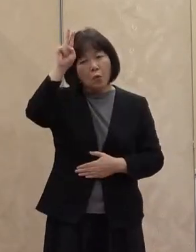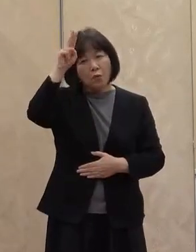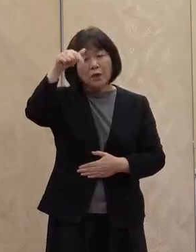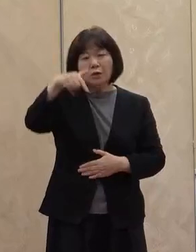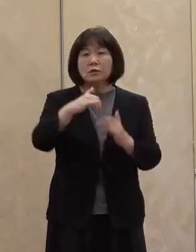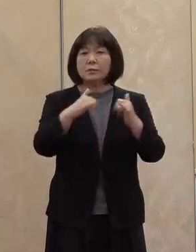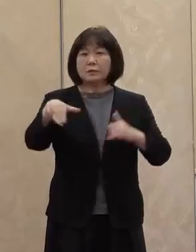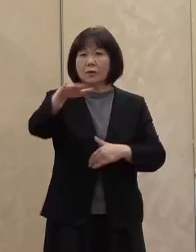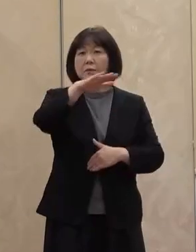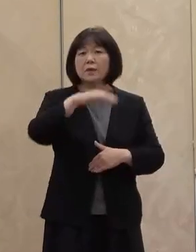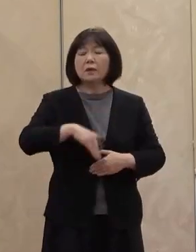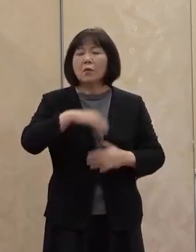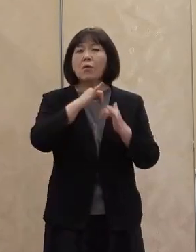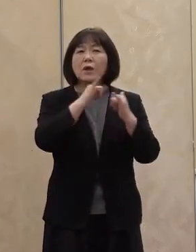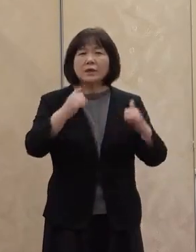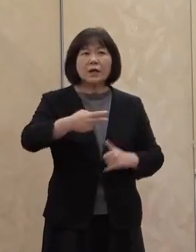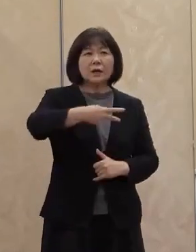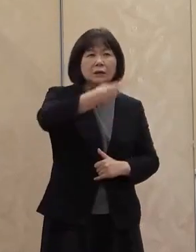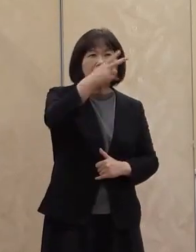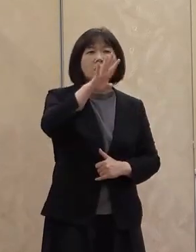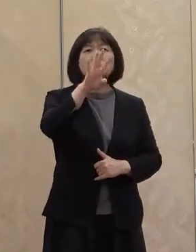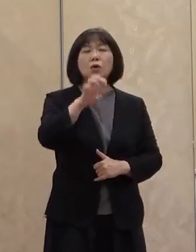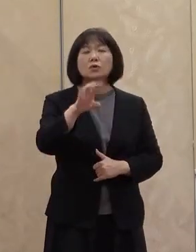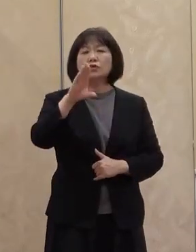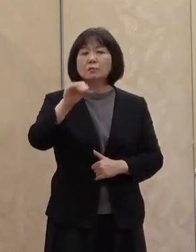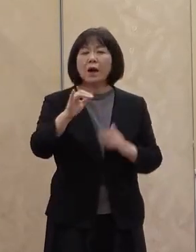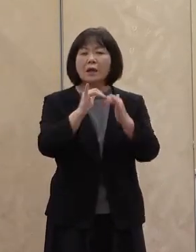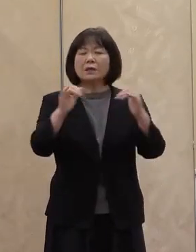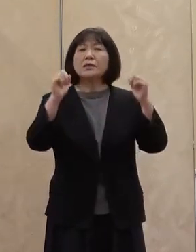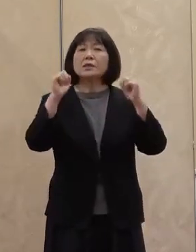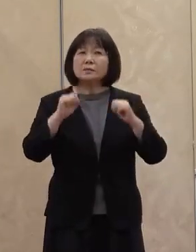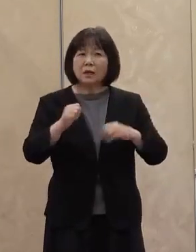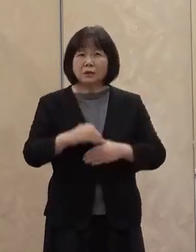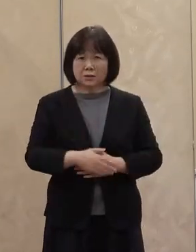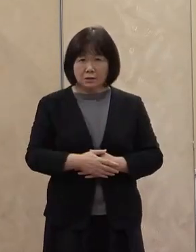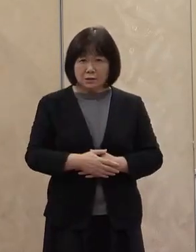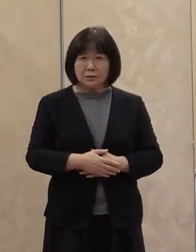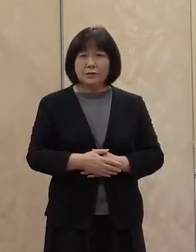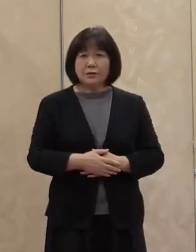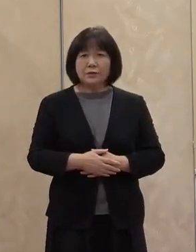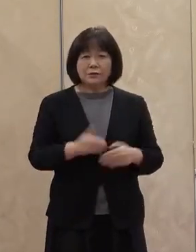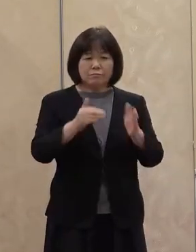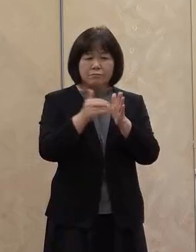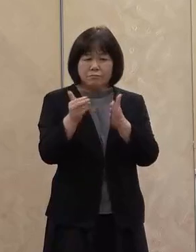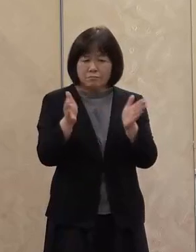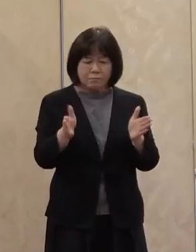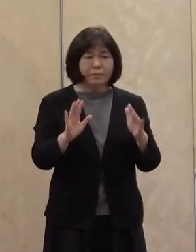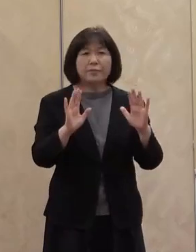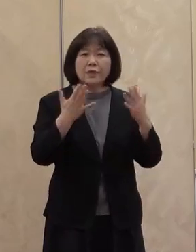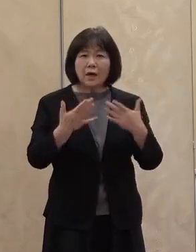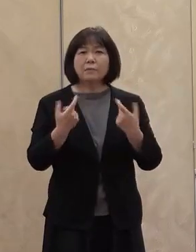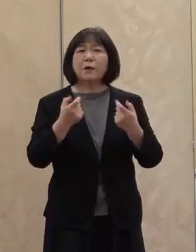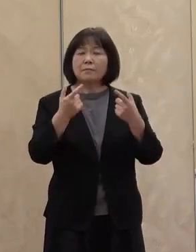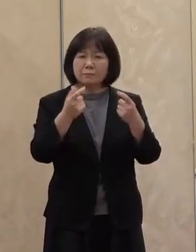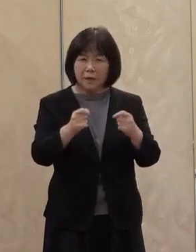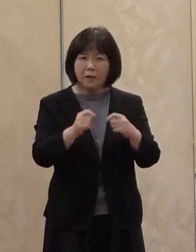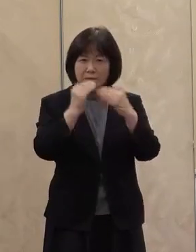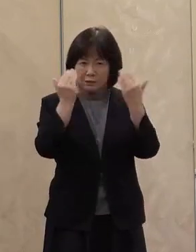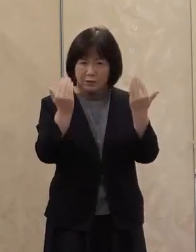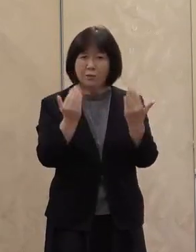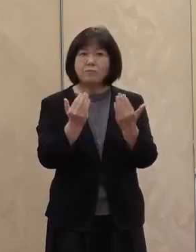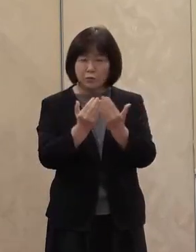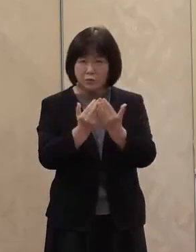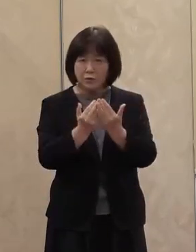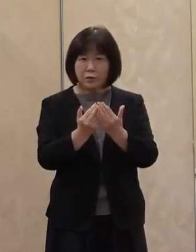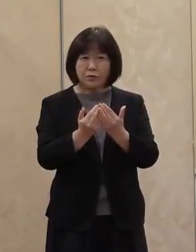さんの高齢者240万人いらっしゃいますが、所得制限等々することなくですね、これはす